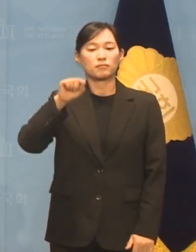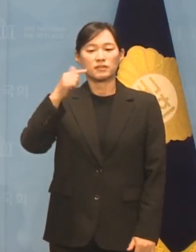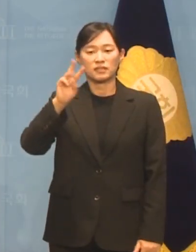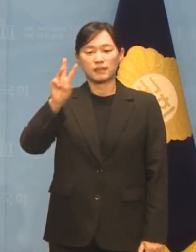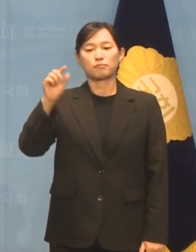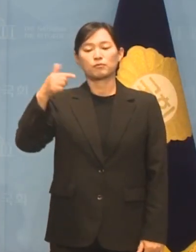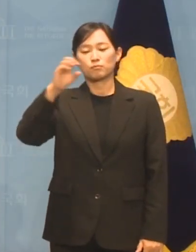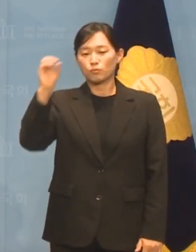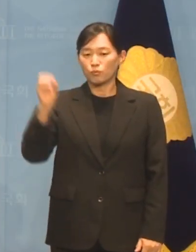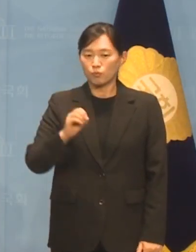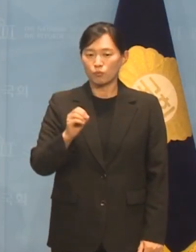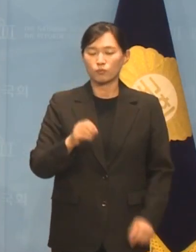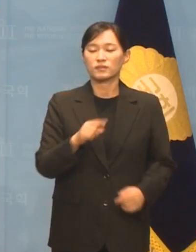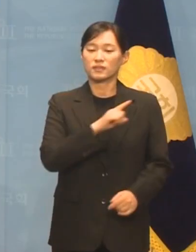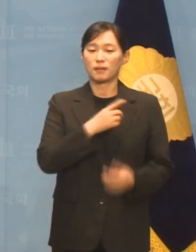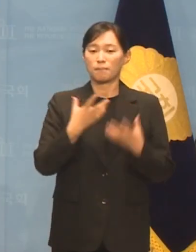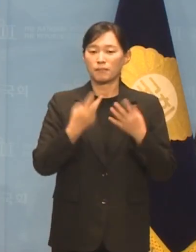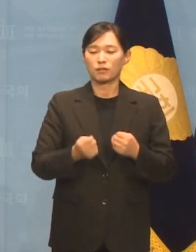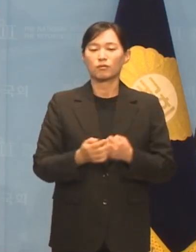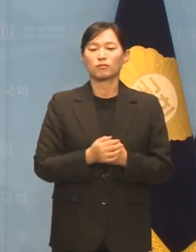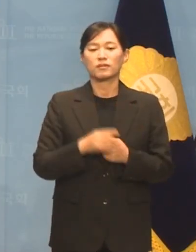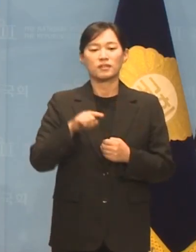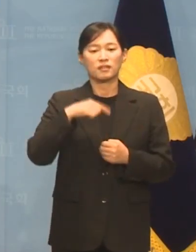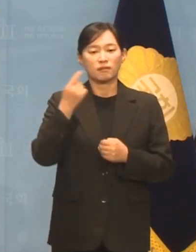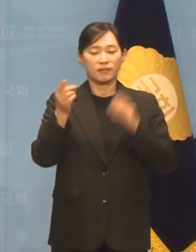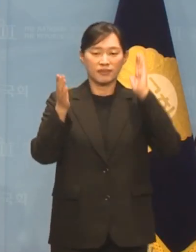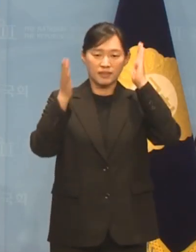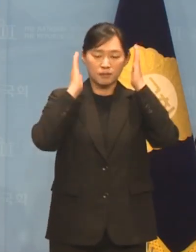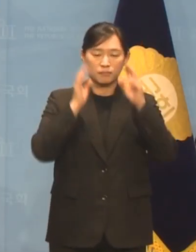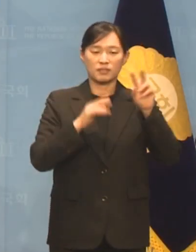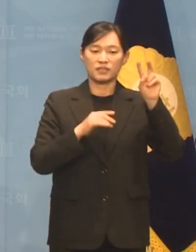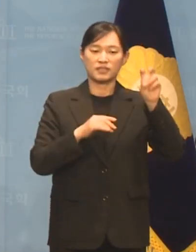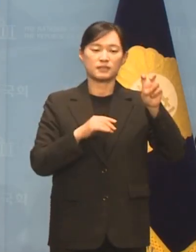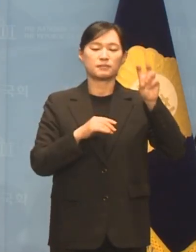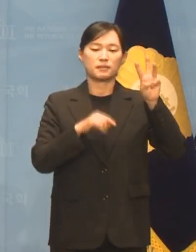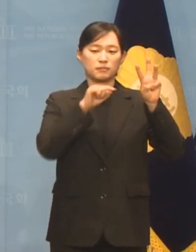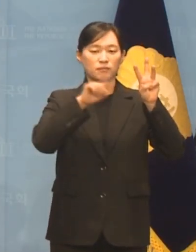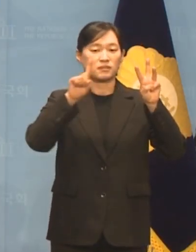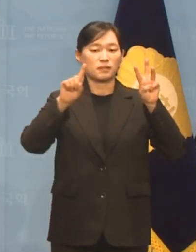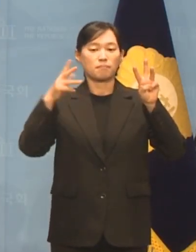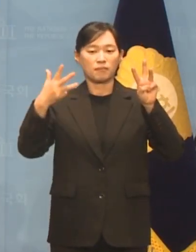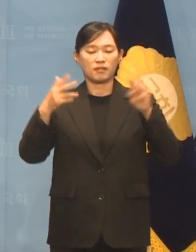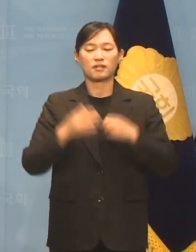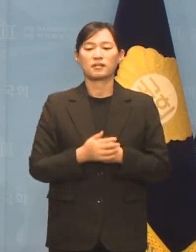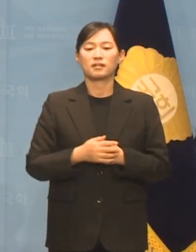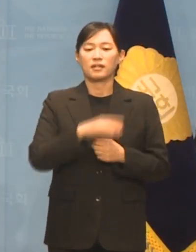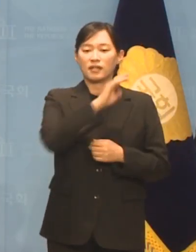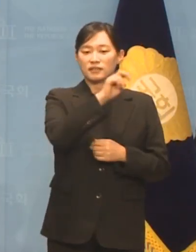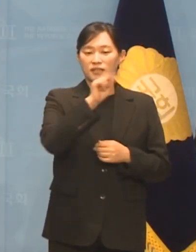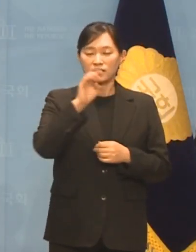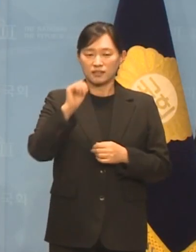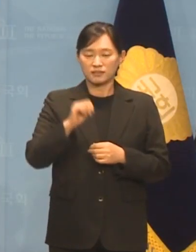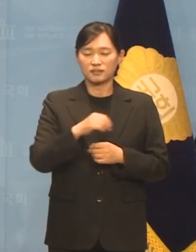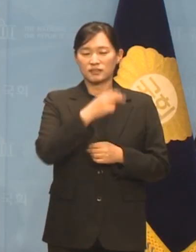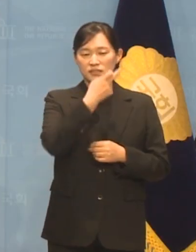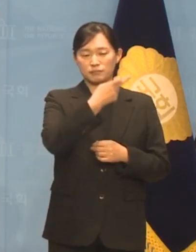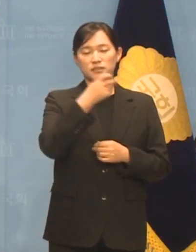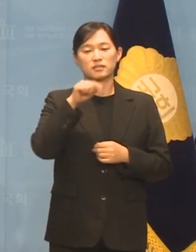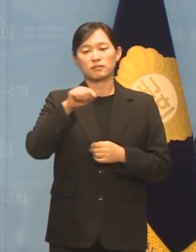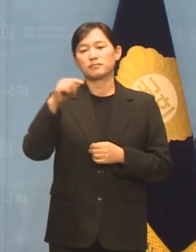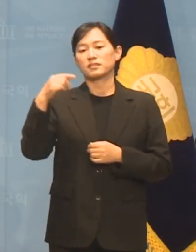24.36%로 제일 높은 수치를 기록했고 그 뒤를 이어서 네이버 23.18%, SNS